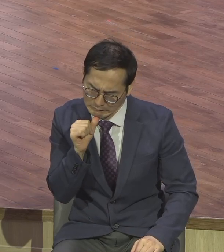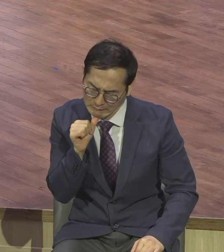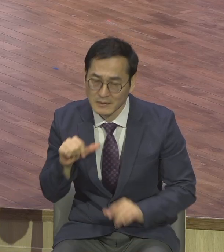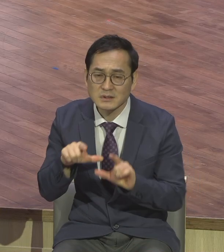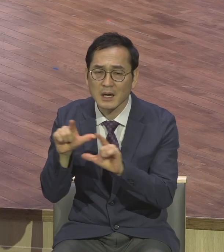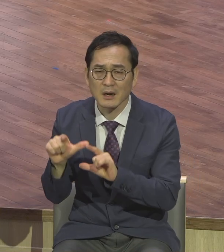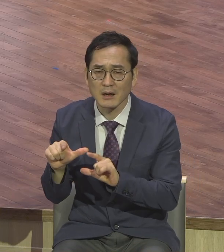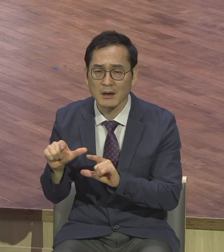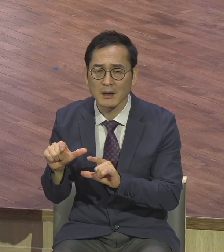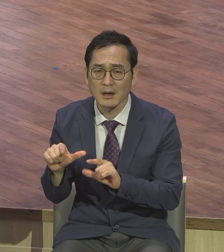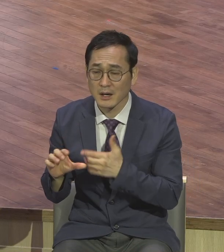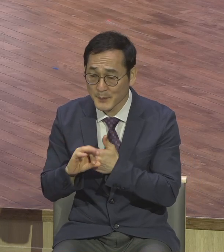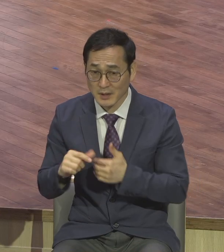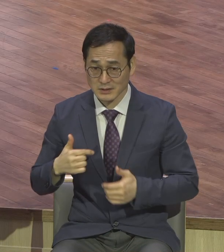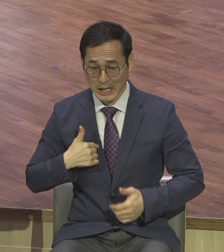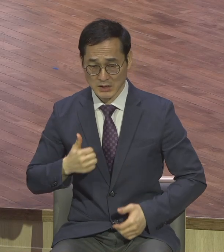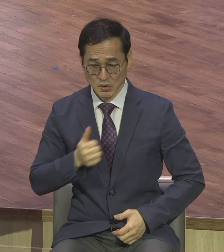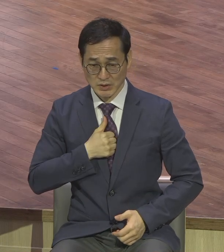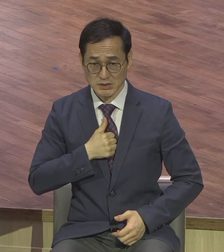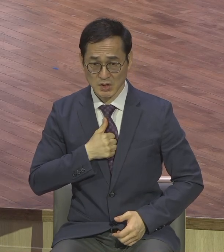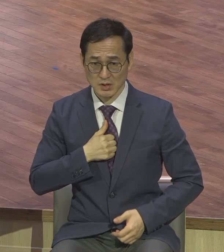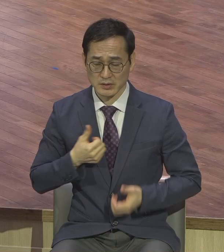어떻게 되겠냐? 정체성을